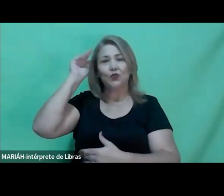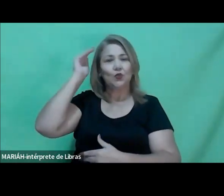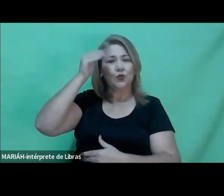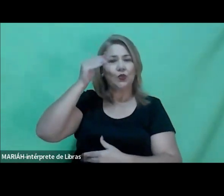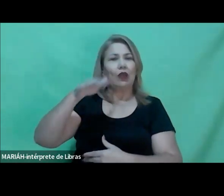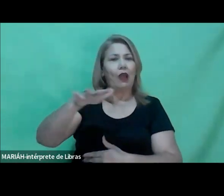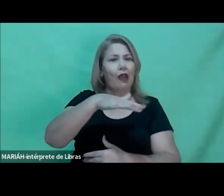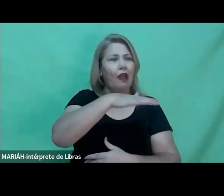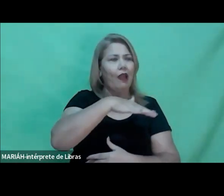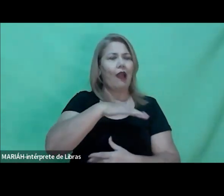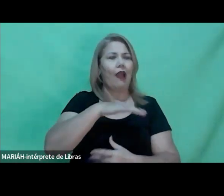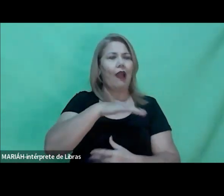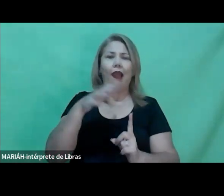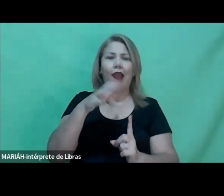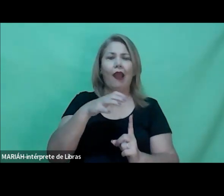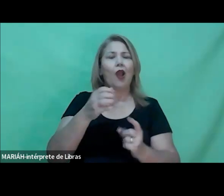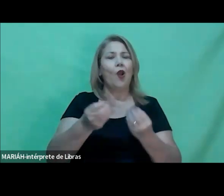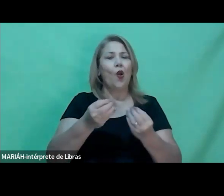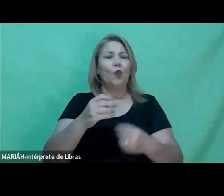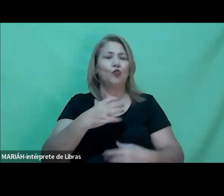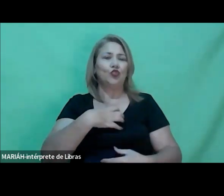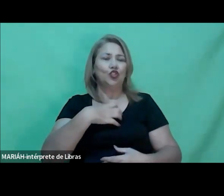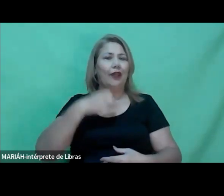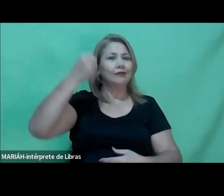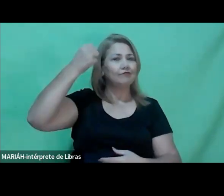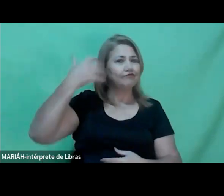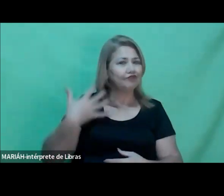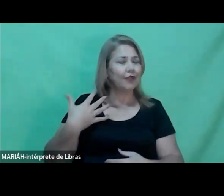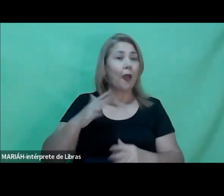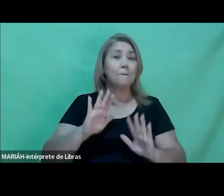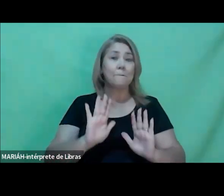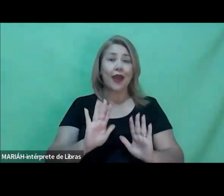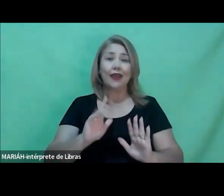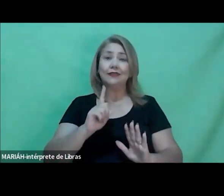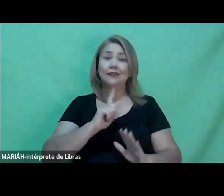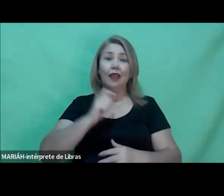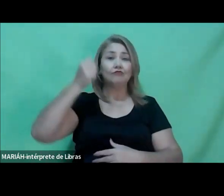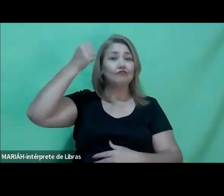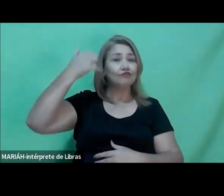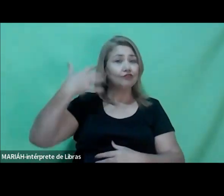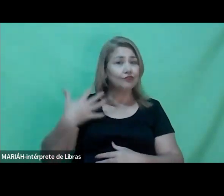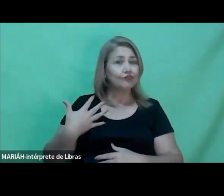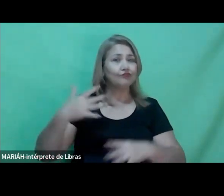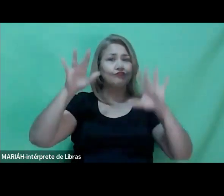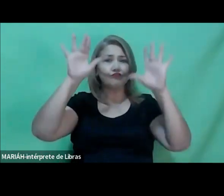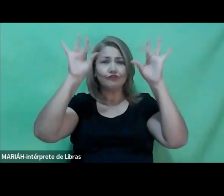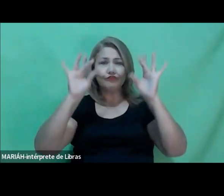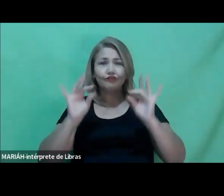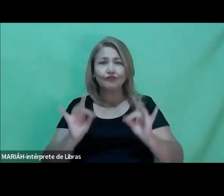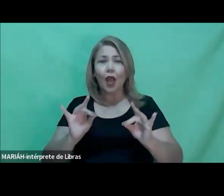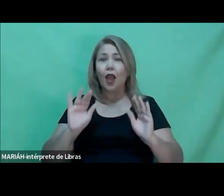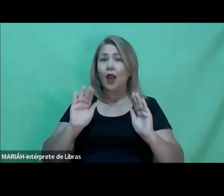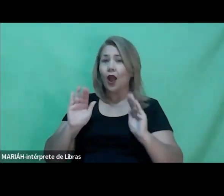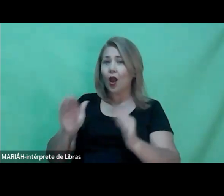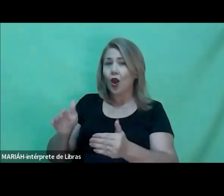personas sordociegas y situaciones que pueden influir en la manera de describir sin embargo cuando se trata de descripciones dirigidas a personas sordo